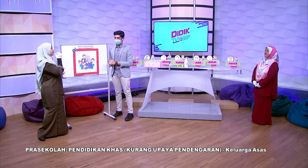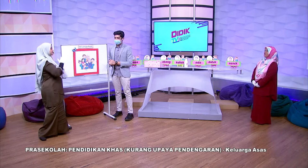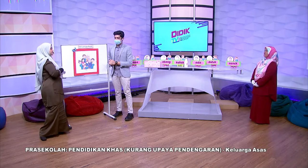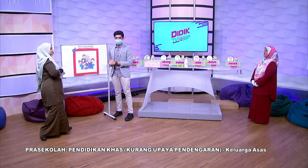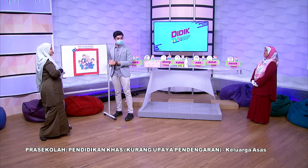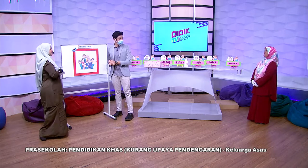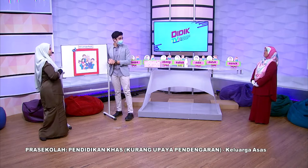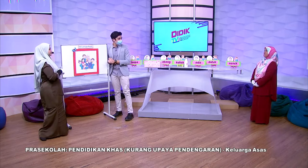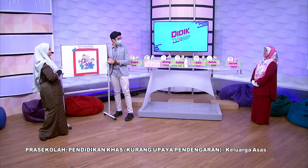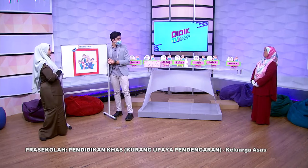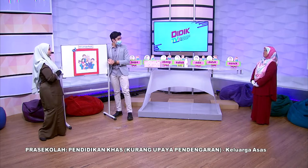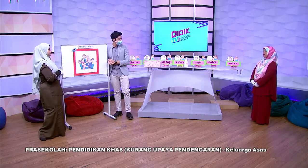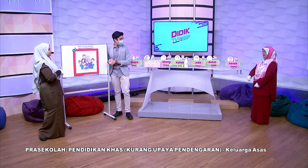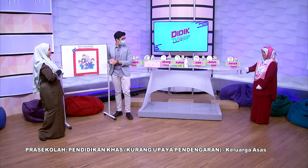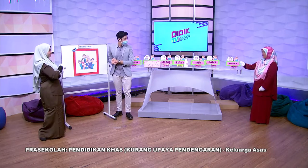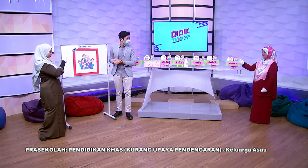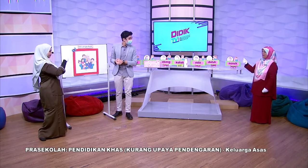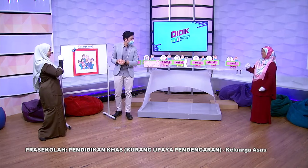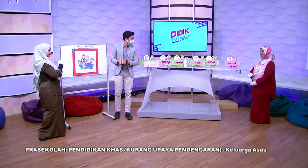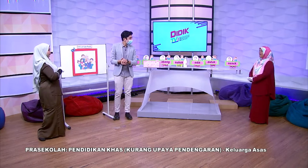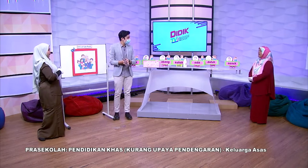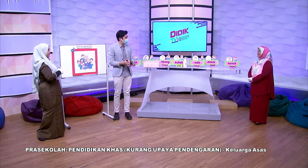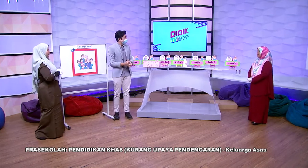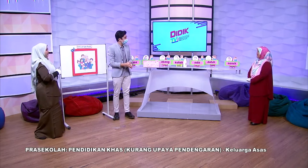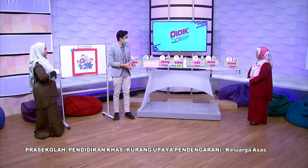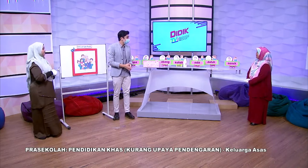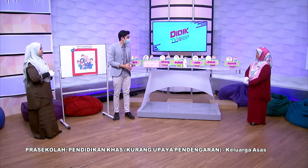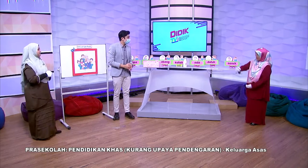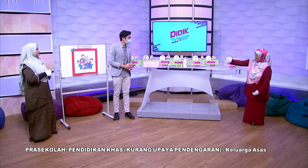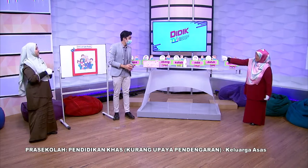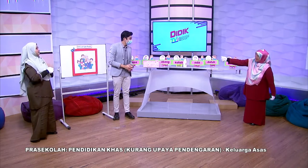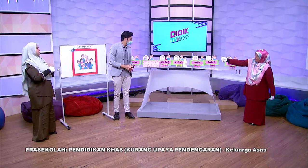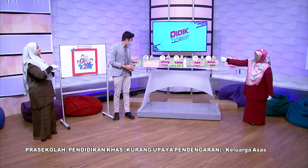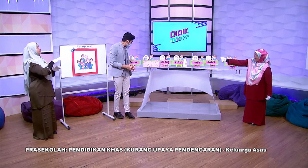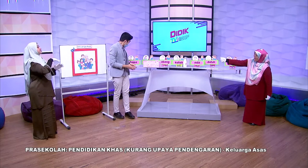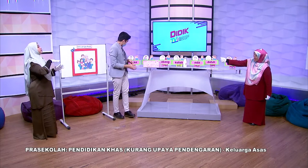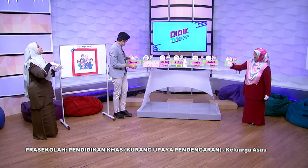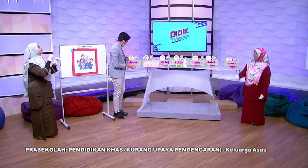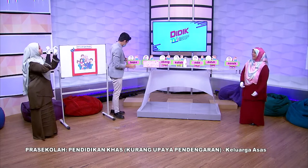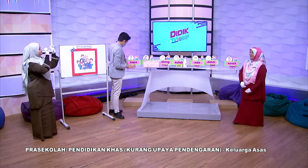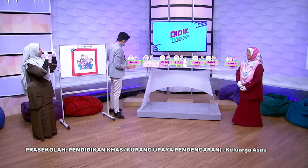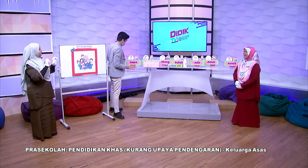oke nah oke kita pilih boleh-boleh kita